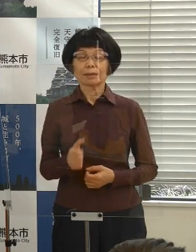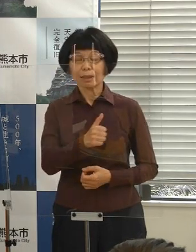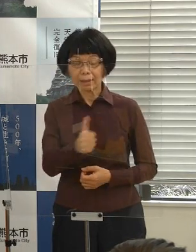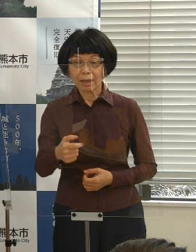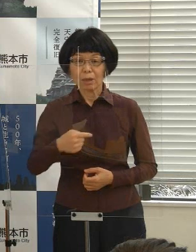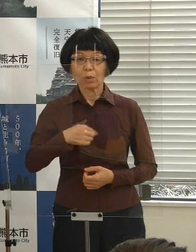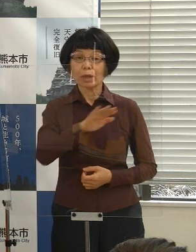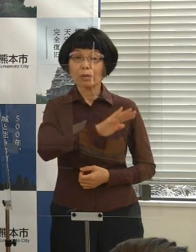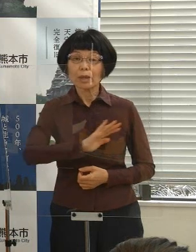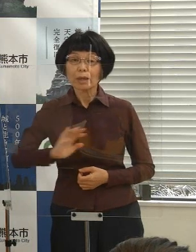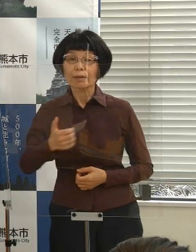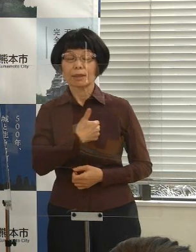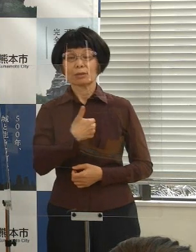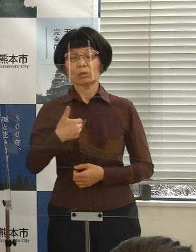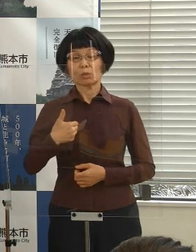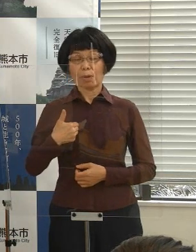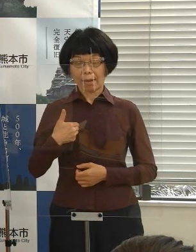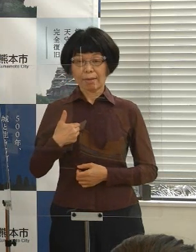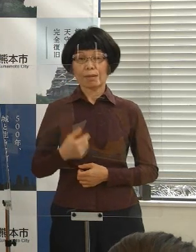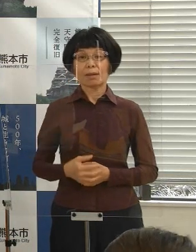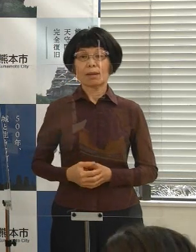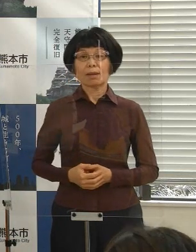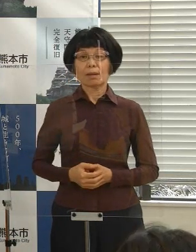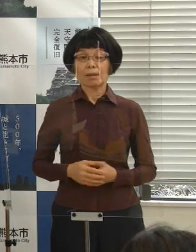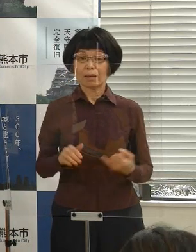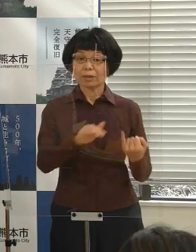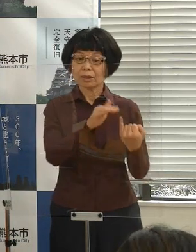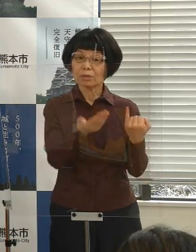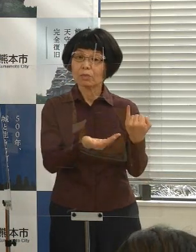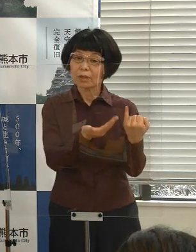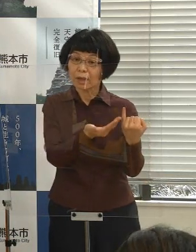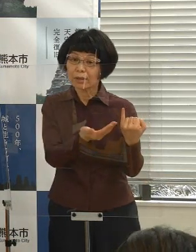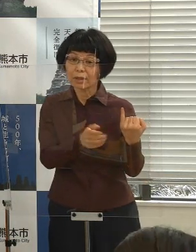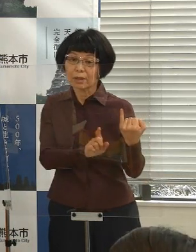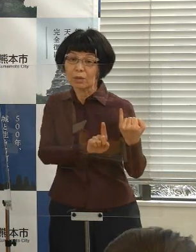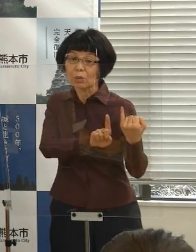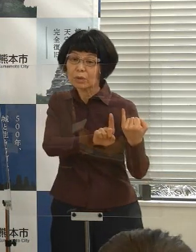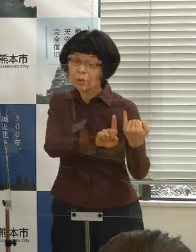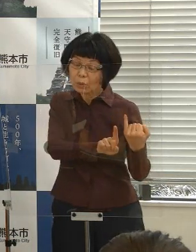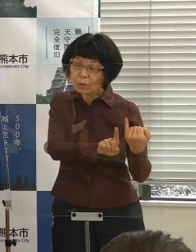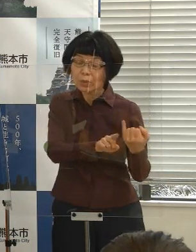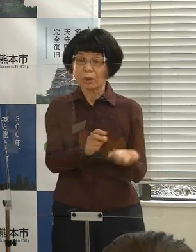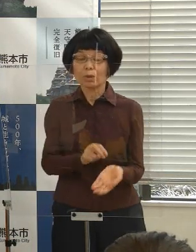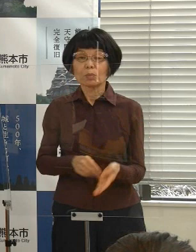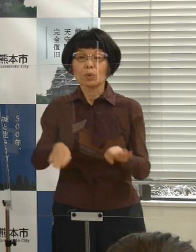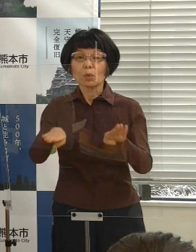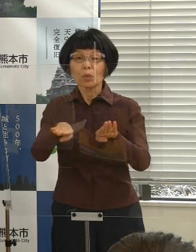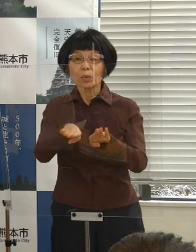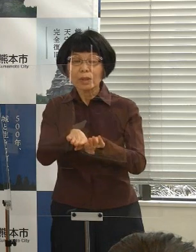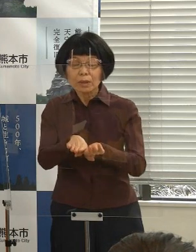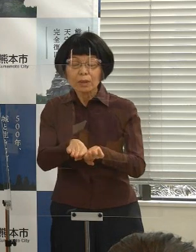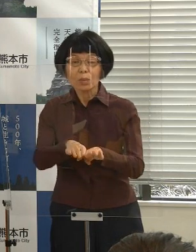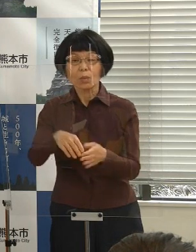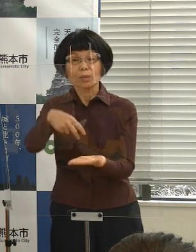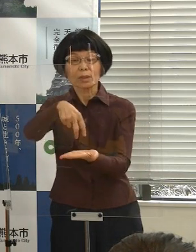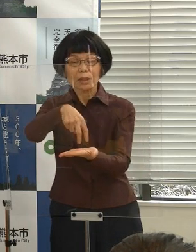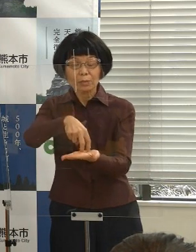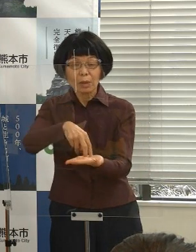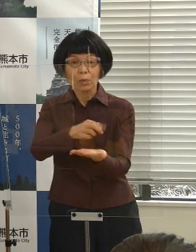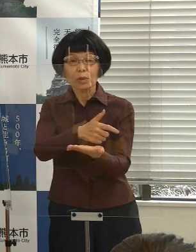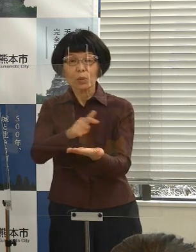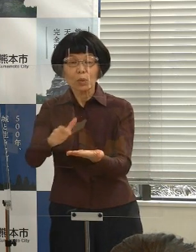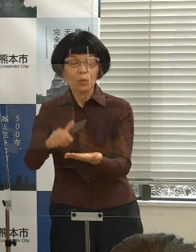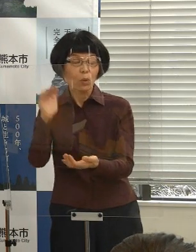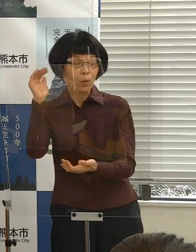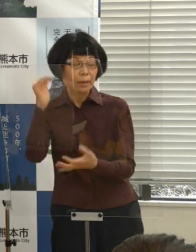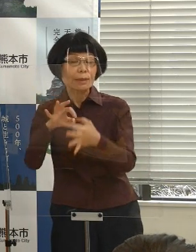ることはしっかりその今妊婦さんに寄り添ってですね、そして病院にもしっかり寄り添いながら、病院の立場もいろいろお聞きし